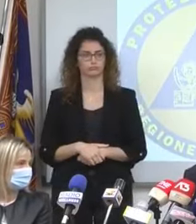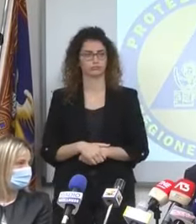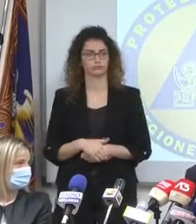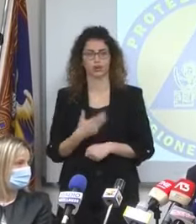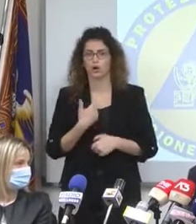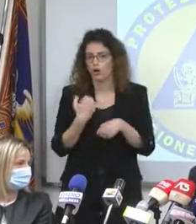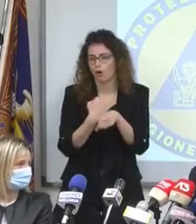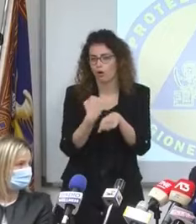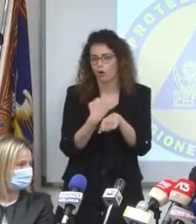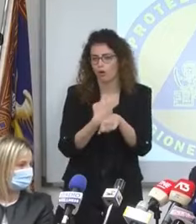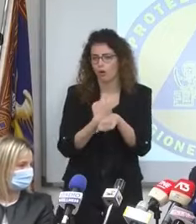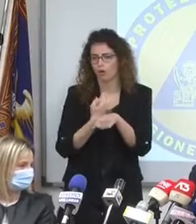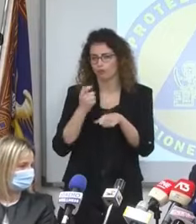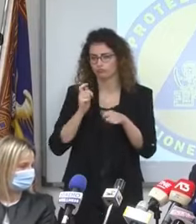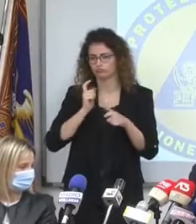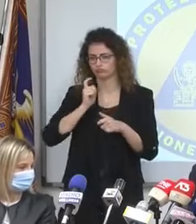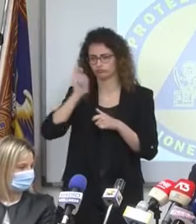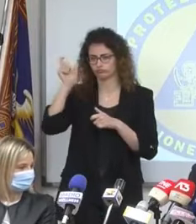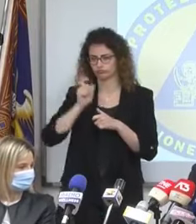tranquillo. Io sto lavorando sui volumi.